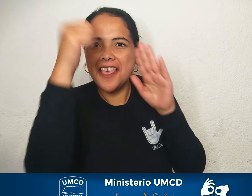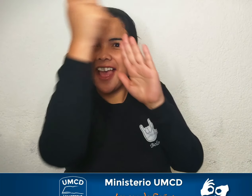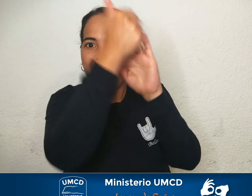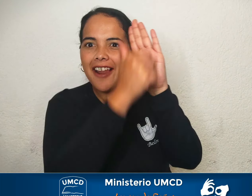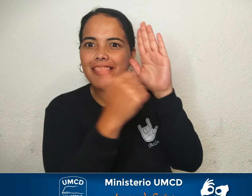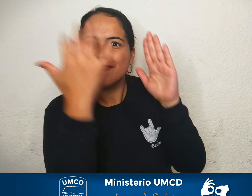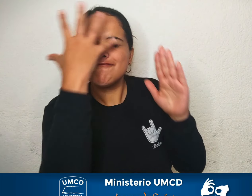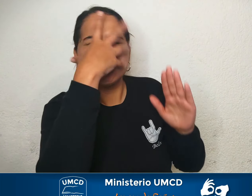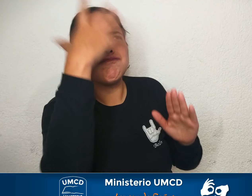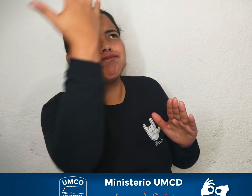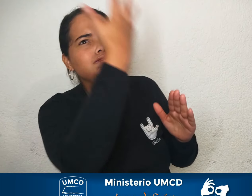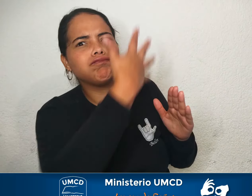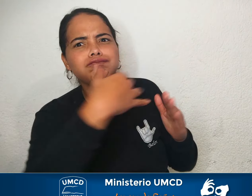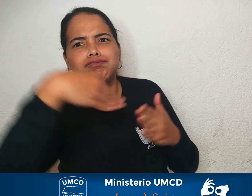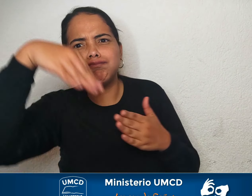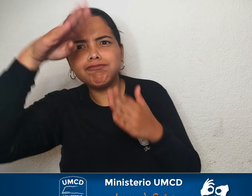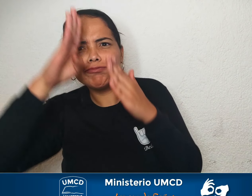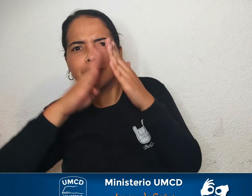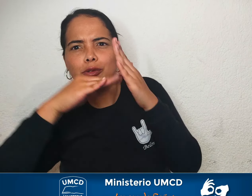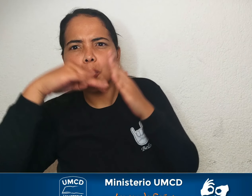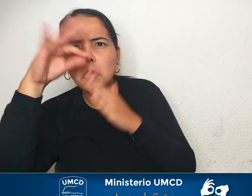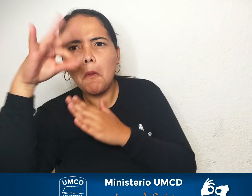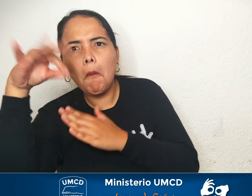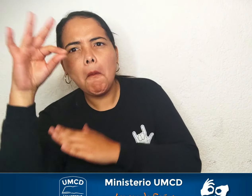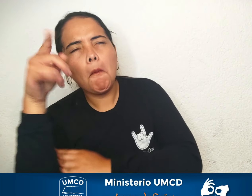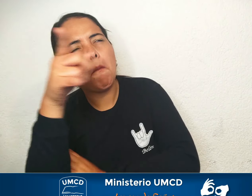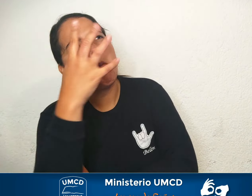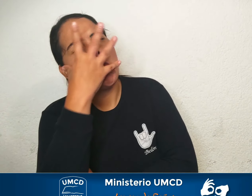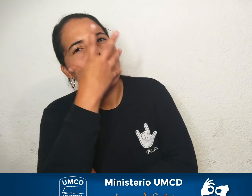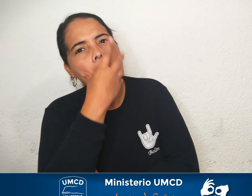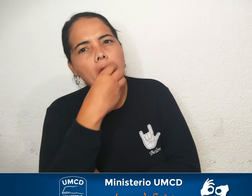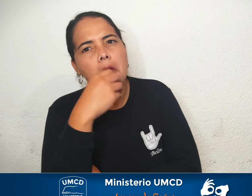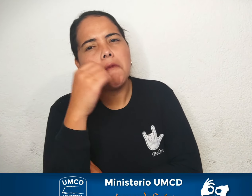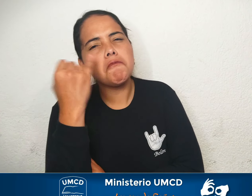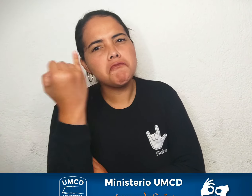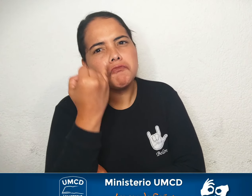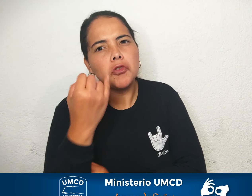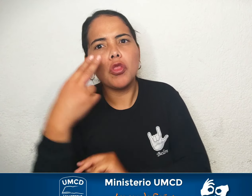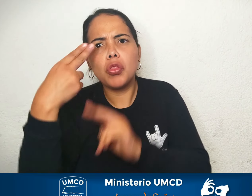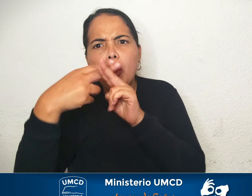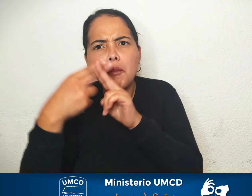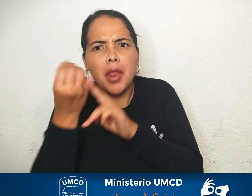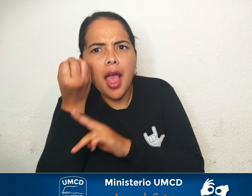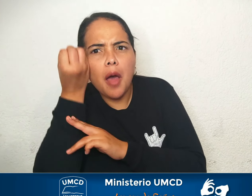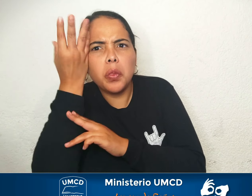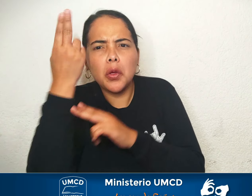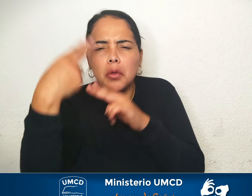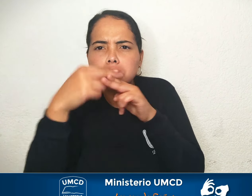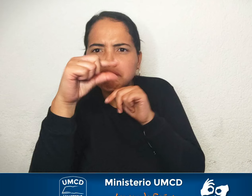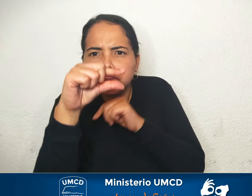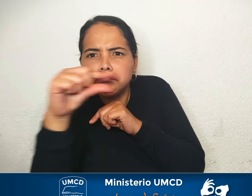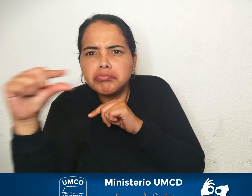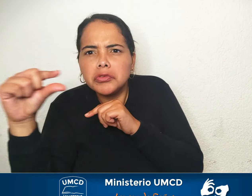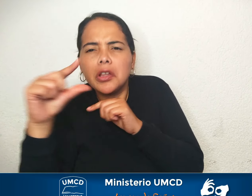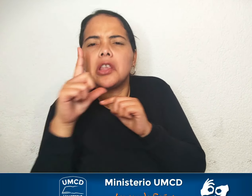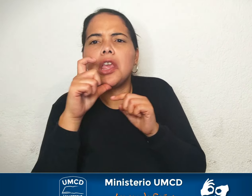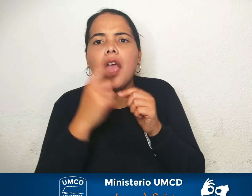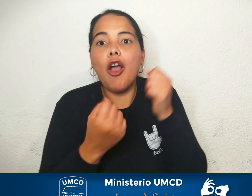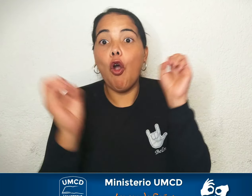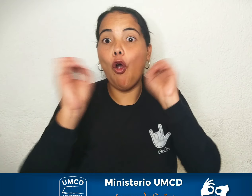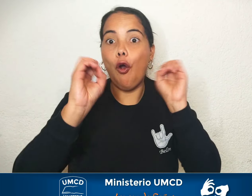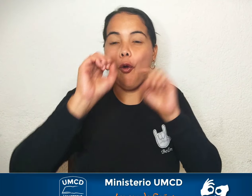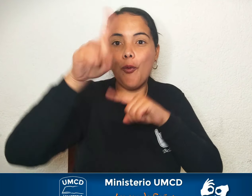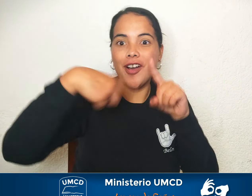se ha hecho. En algunos de los casos nosotros vemos, por ejemplo, en una pieza musical, que encontramos algunas personas que colaboraron